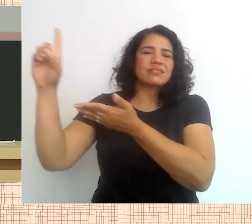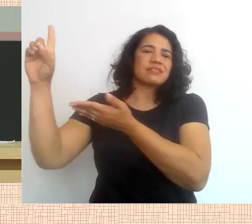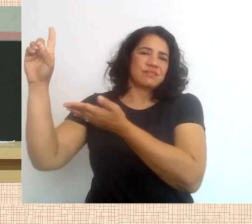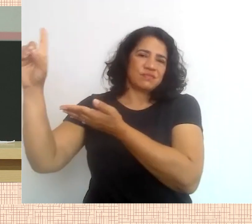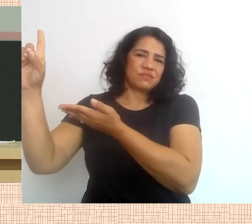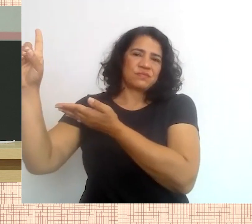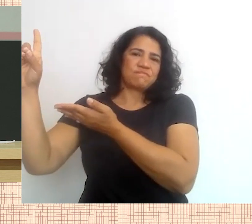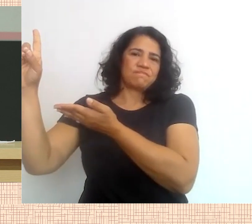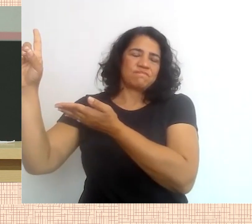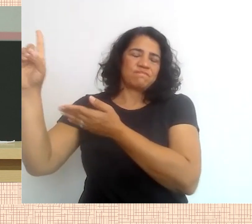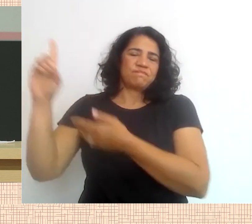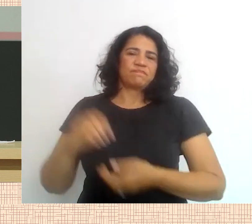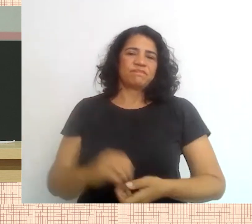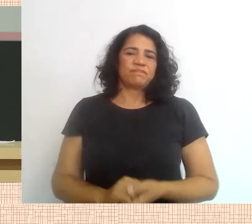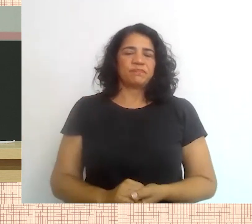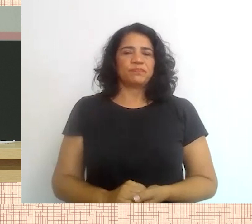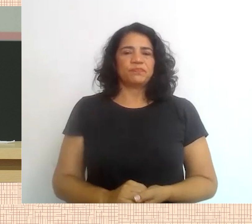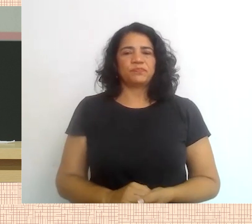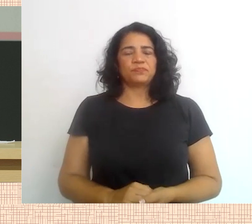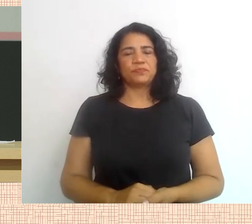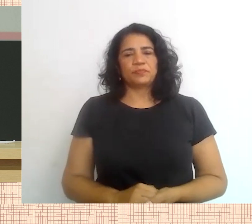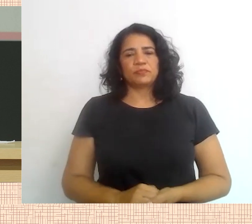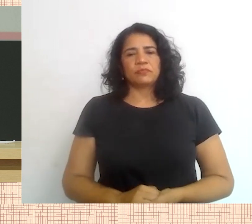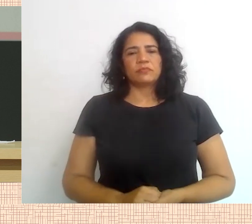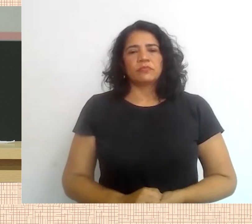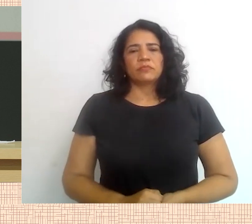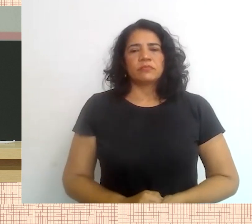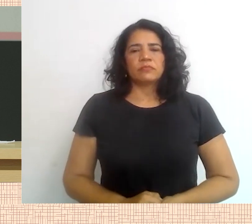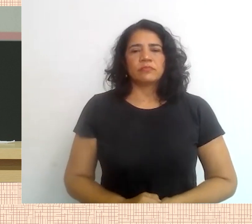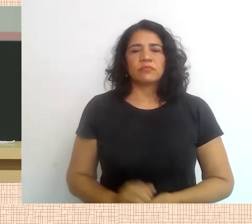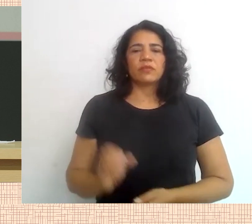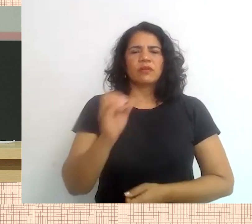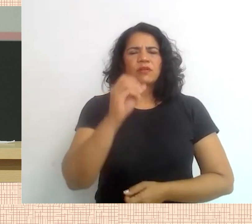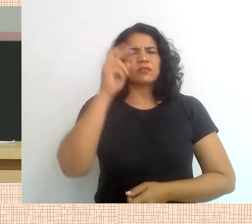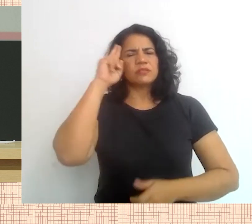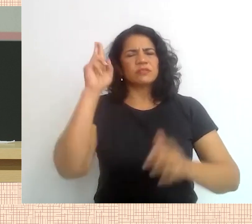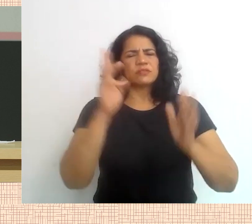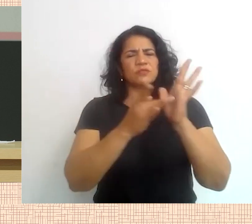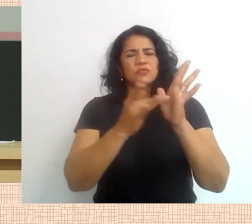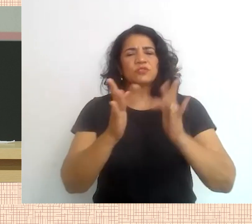estabeleceu. Em Efésios 3,